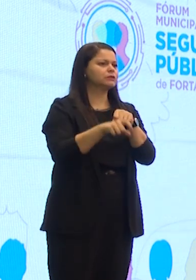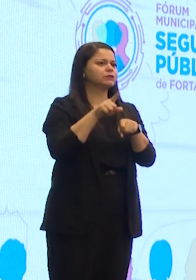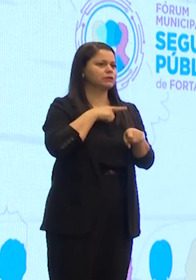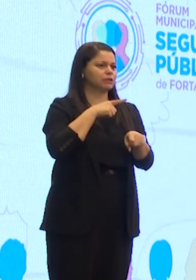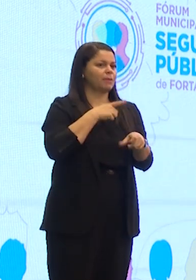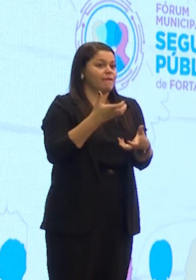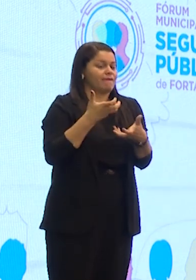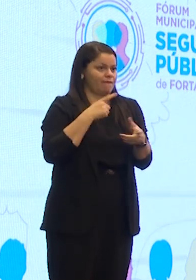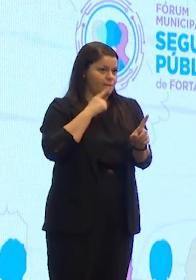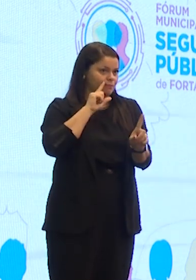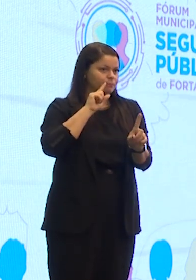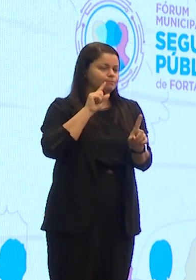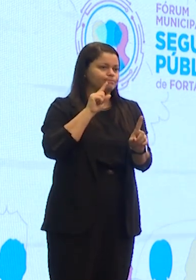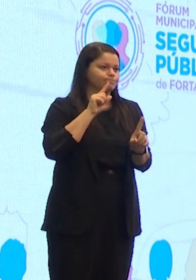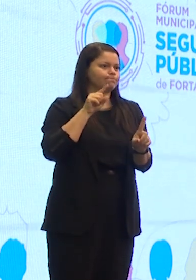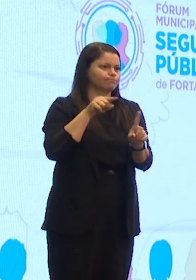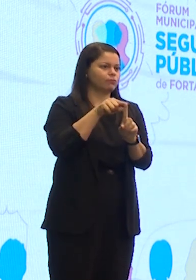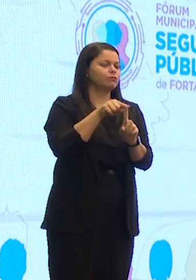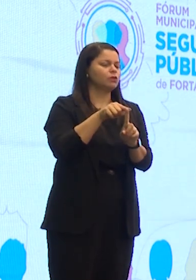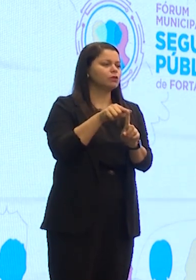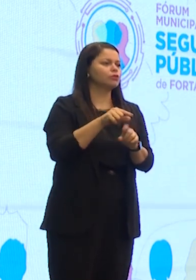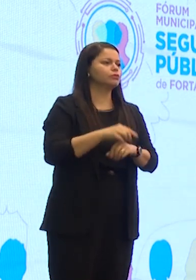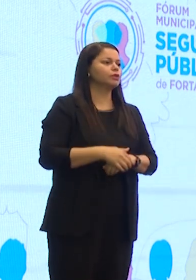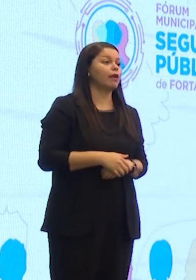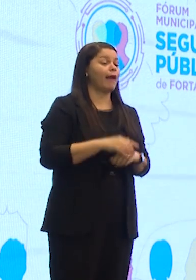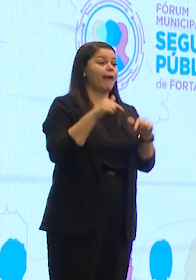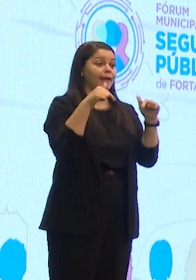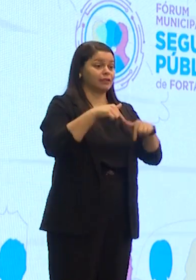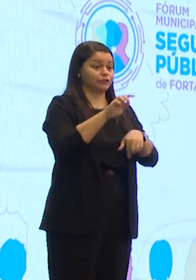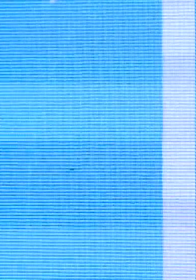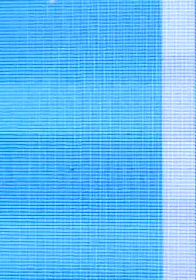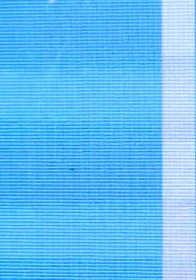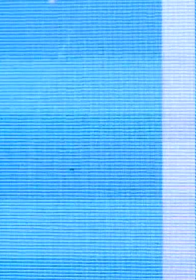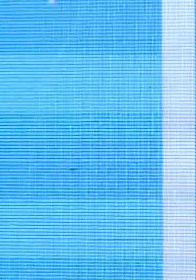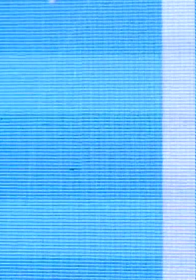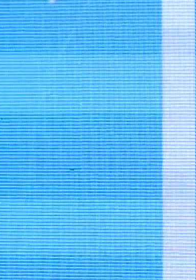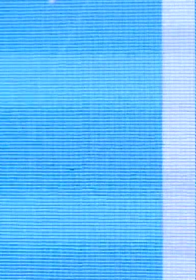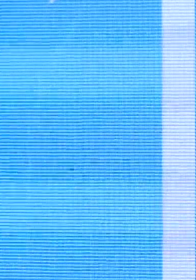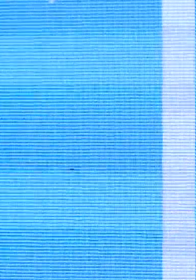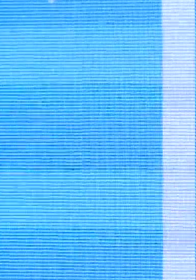E no Ceará nós tivemos uma